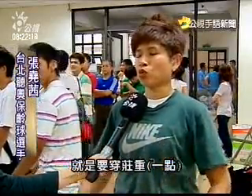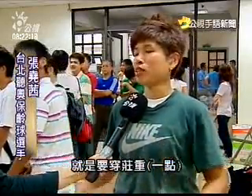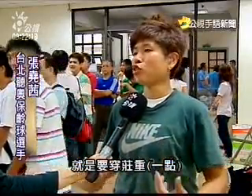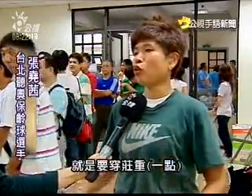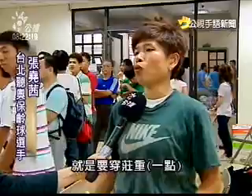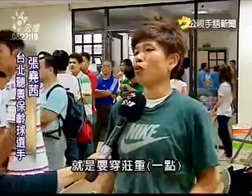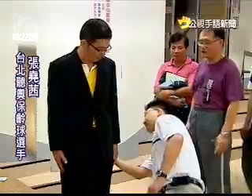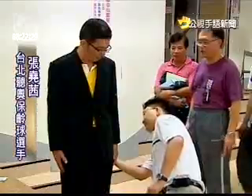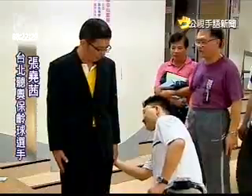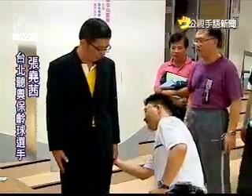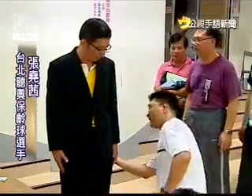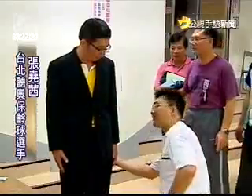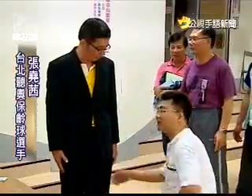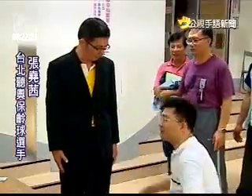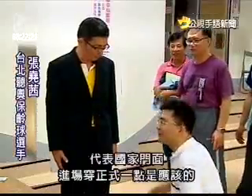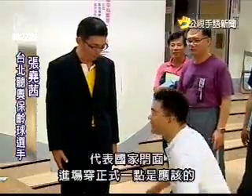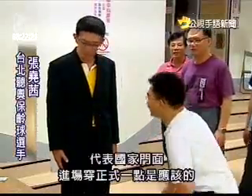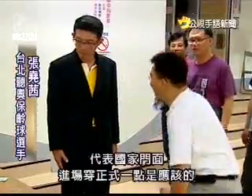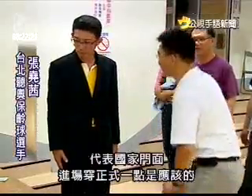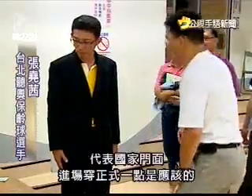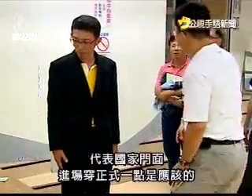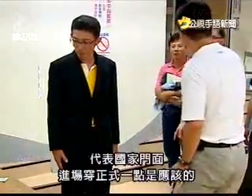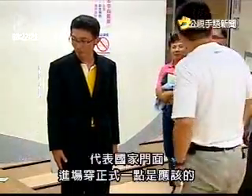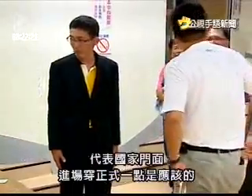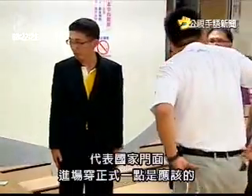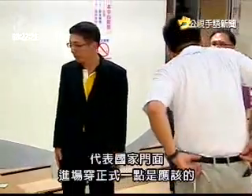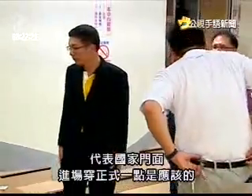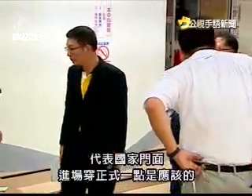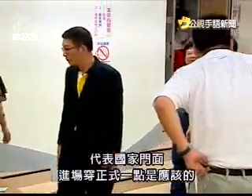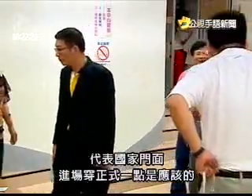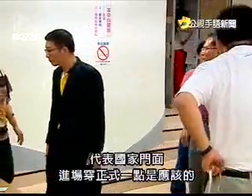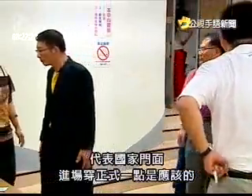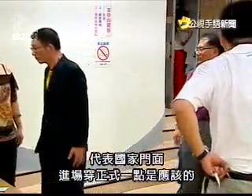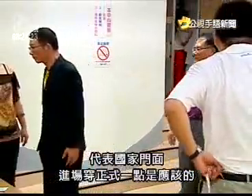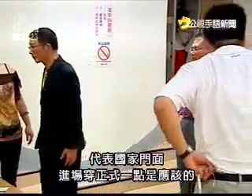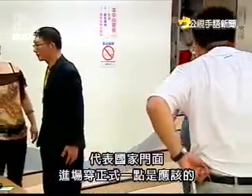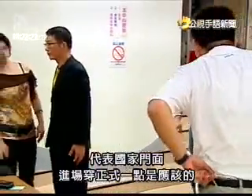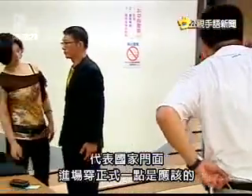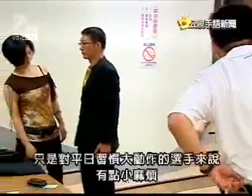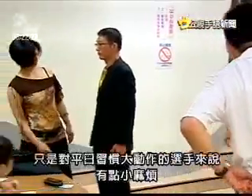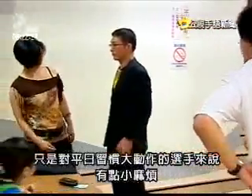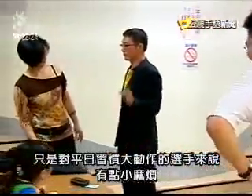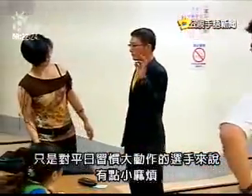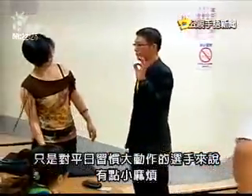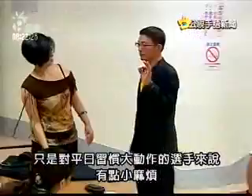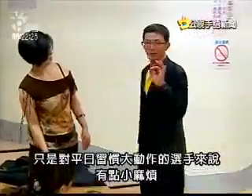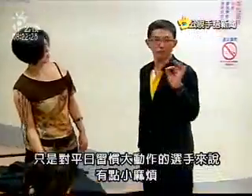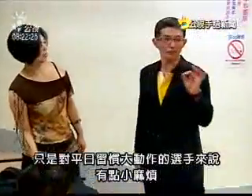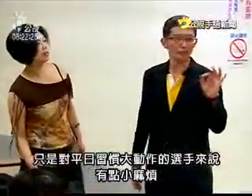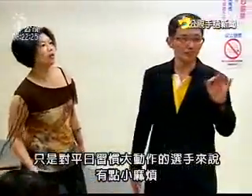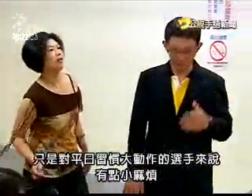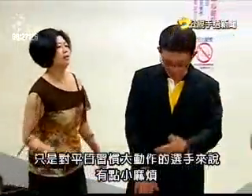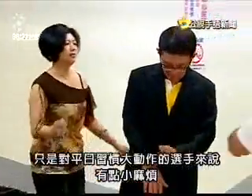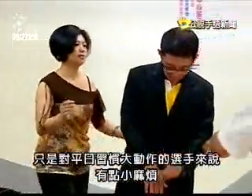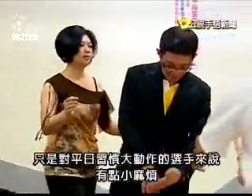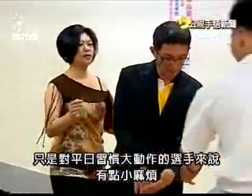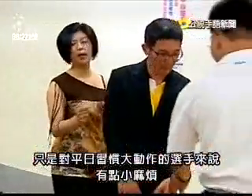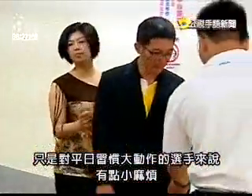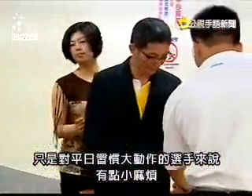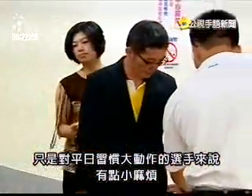完了， 代表国家门面进场穿正式一点是应该的，只是对平日习惯大动作的选手来说